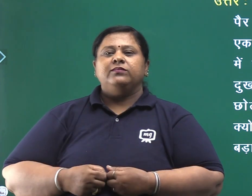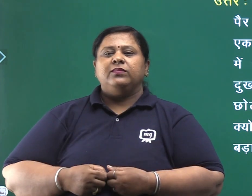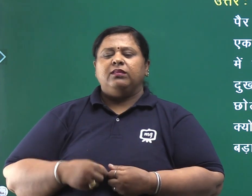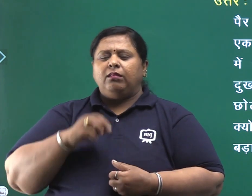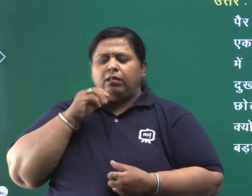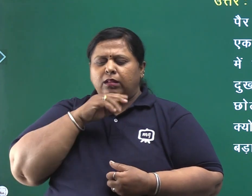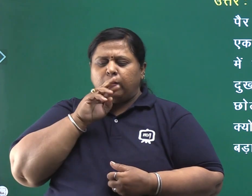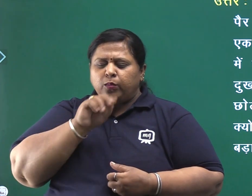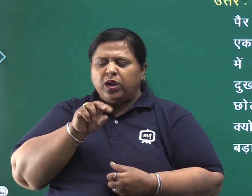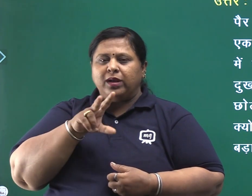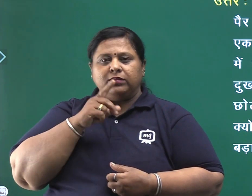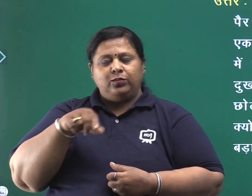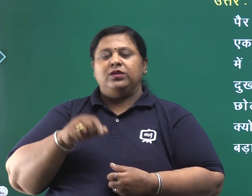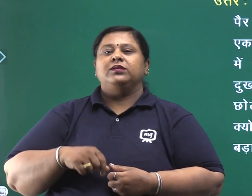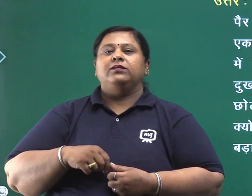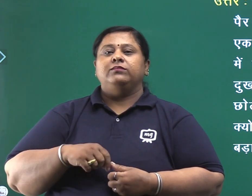निंदा करने से